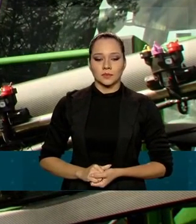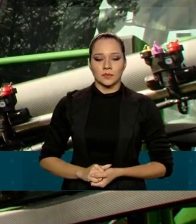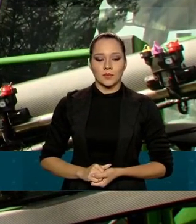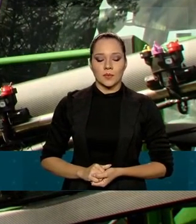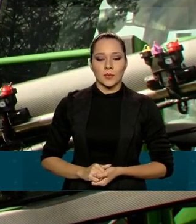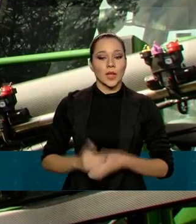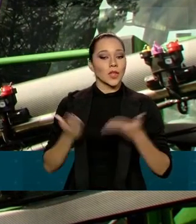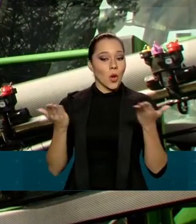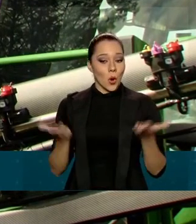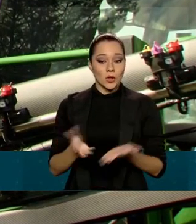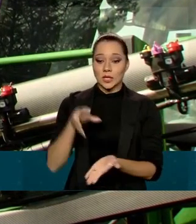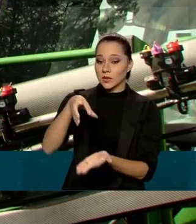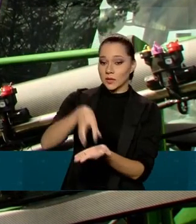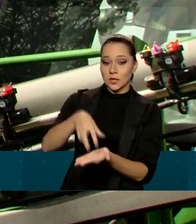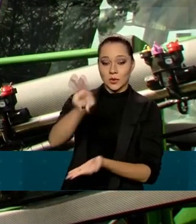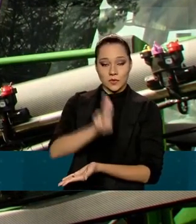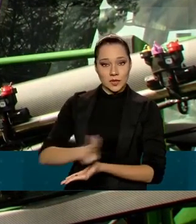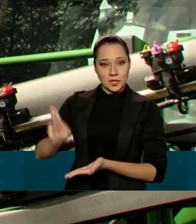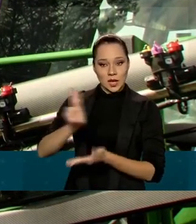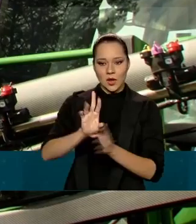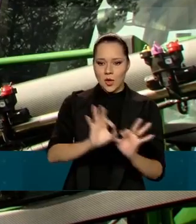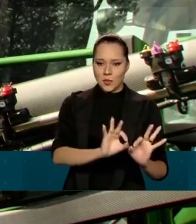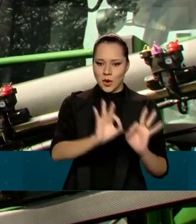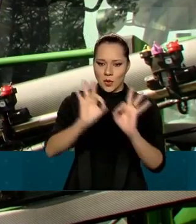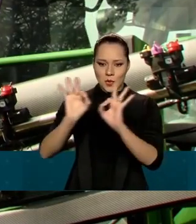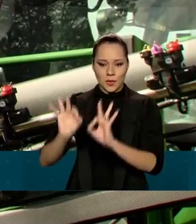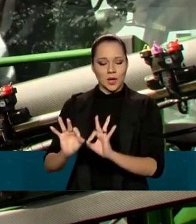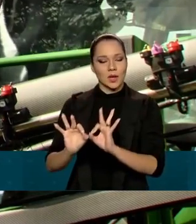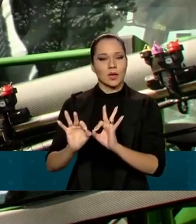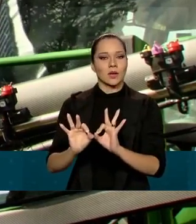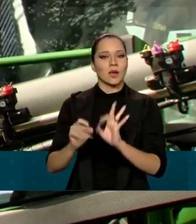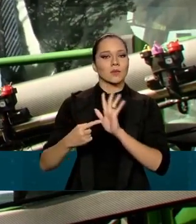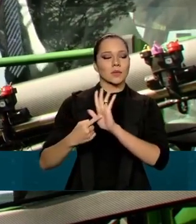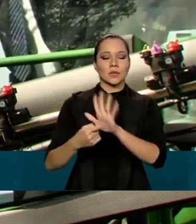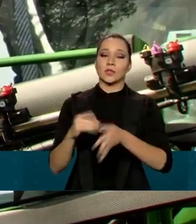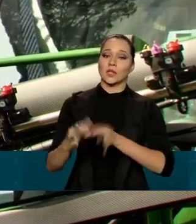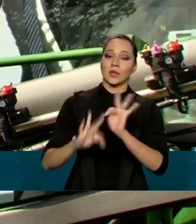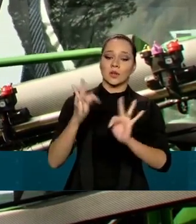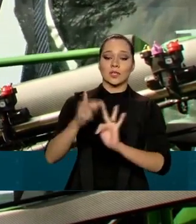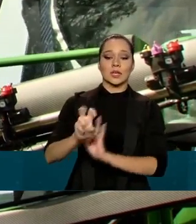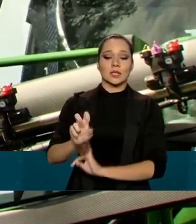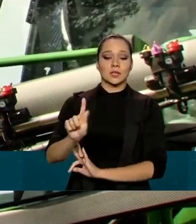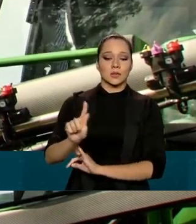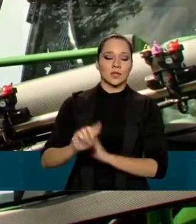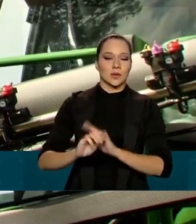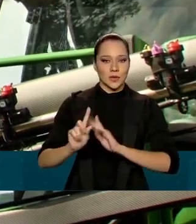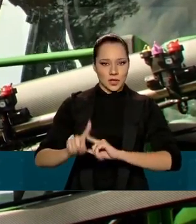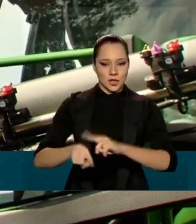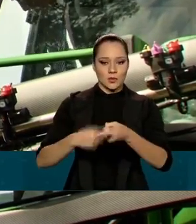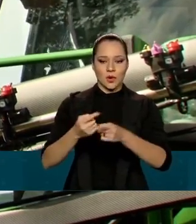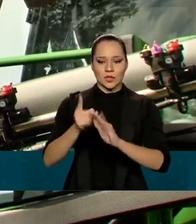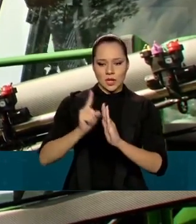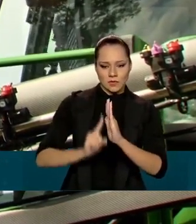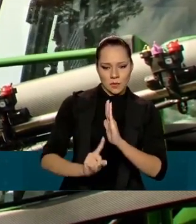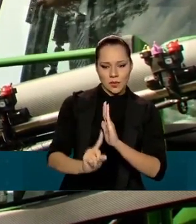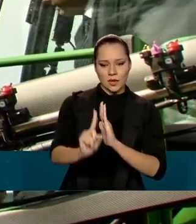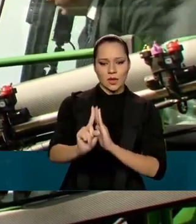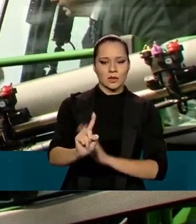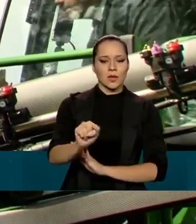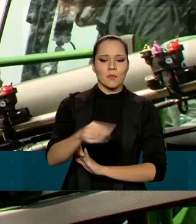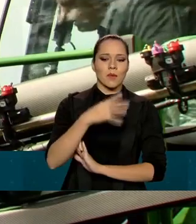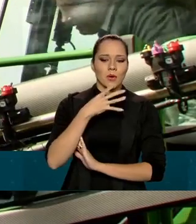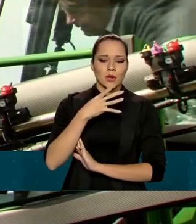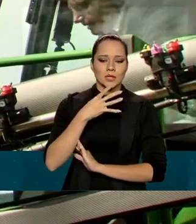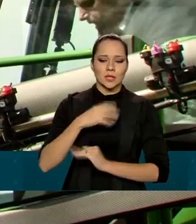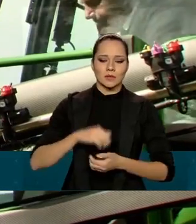Ele está hoje nesse centro universitário para acompanhar a demonstração da tecnologia 5G. Daqui a pouquinho ele vai para dentro do centro universitário conhecer